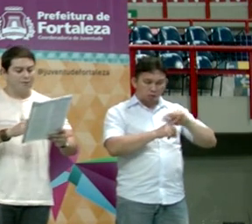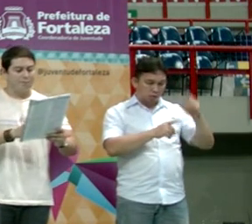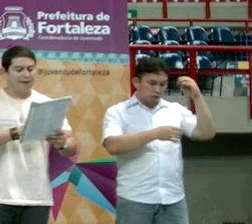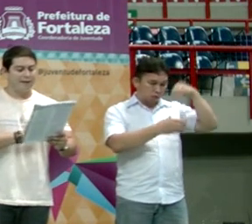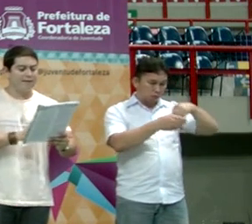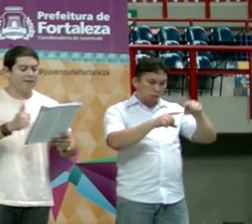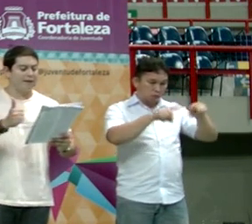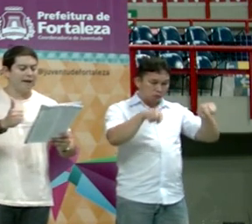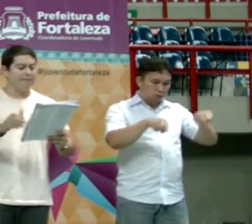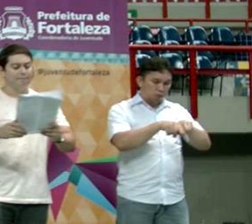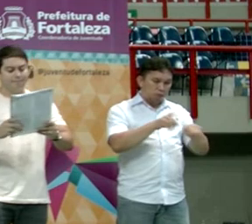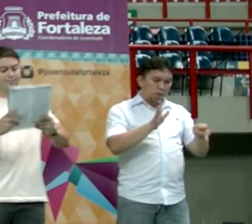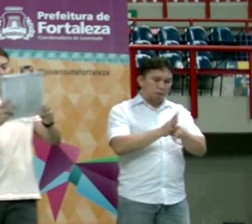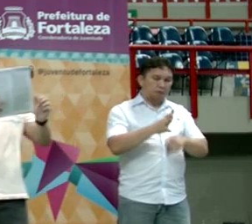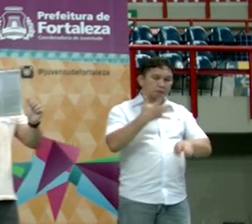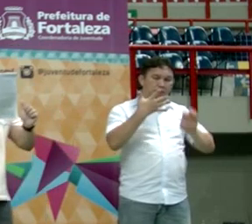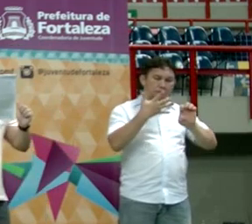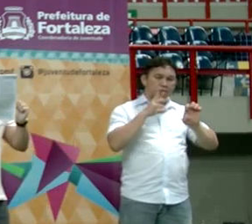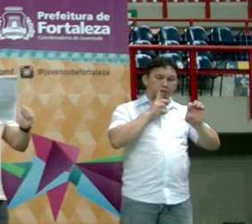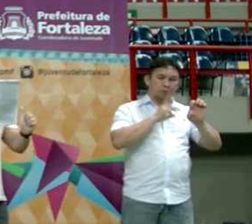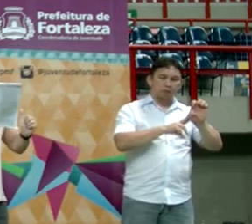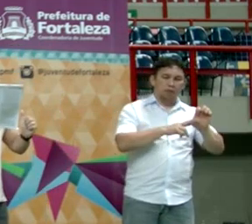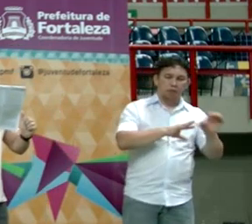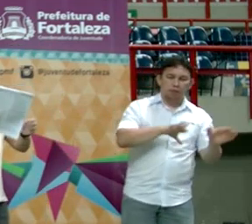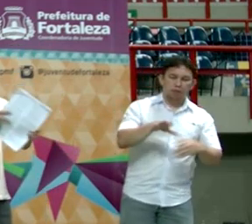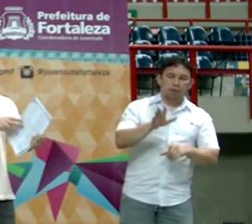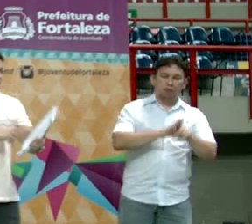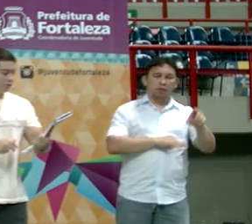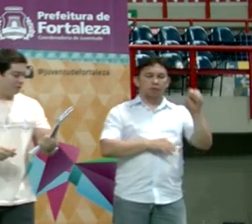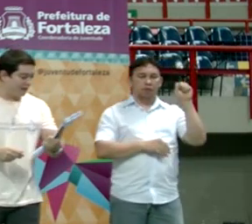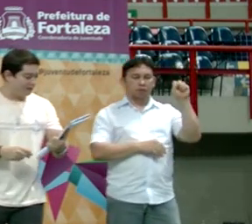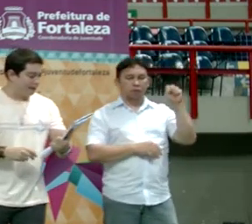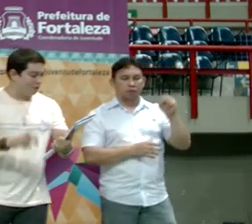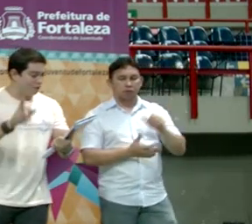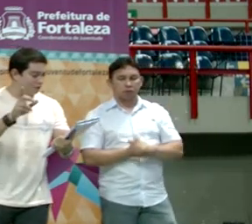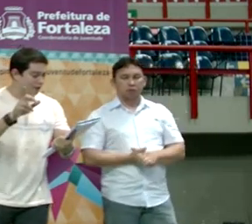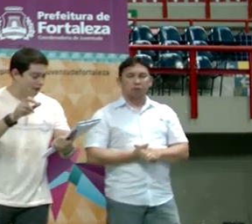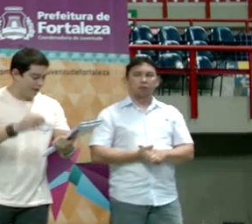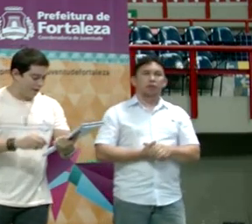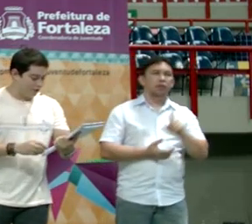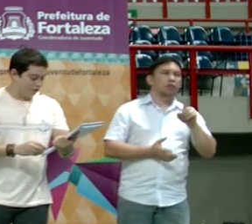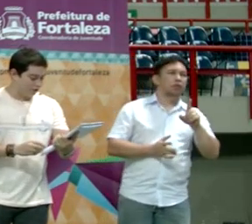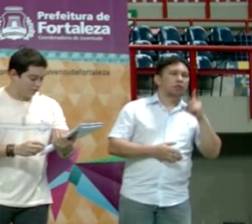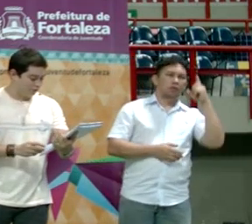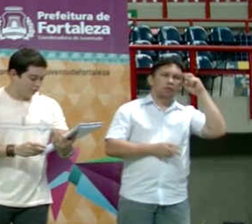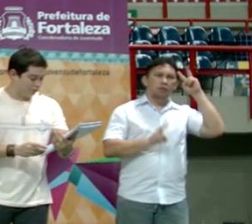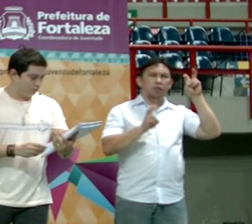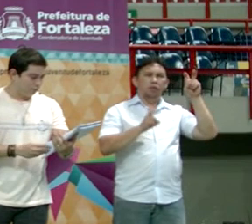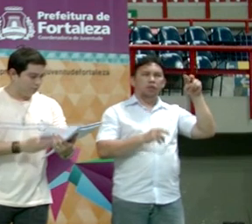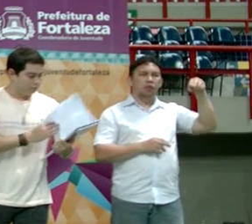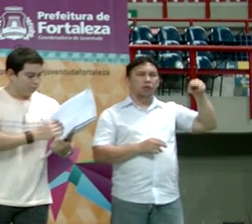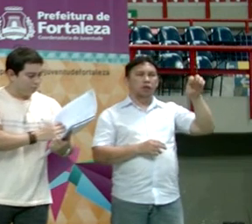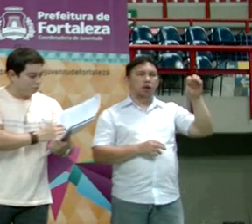certo? Beleza, item olha 8. Eu tinha falado que era 8, né? Aquela questão